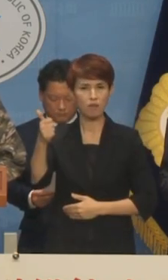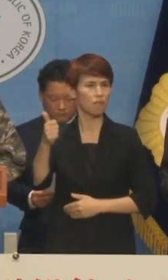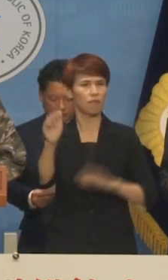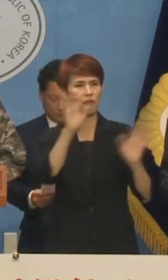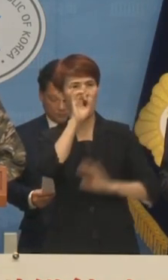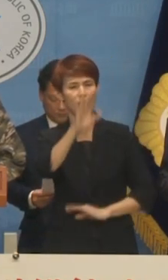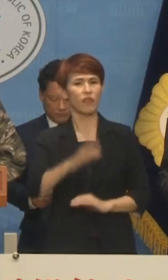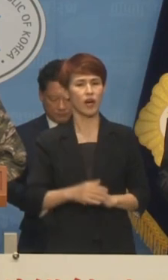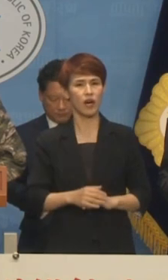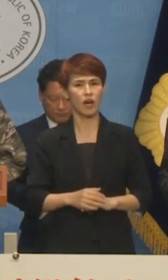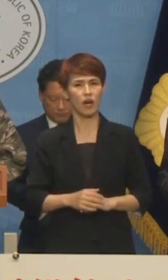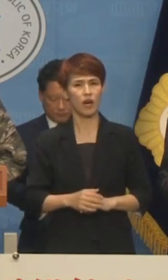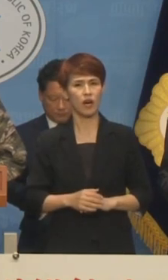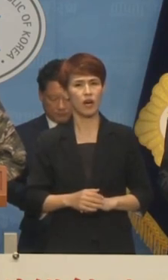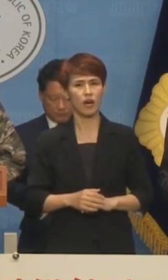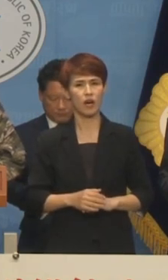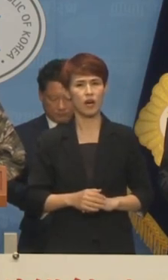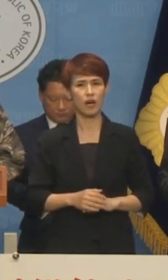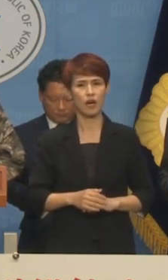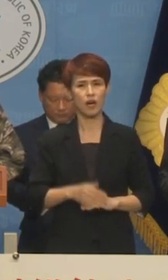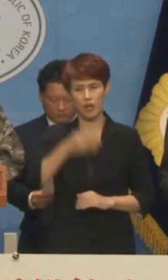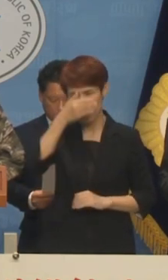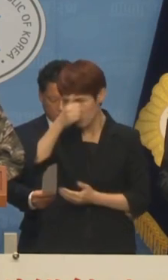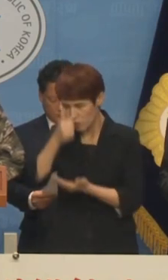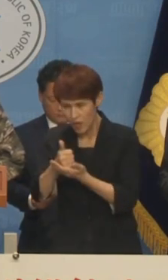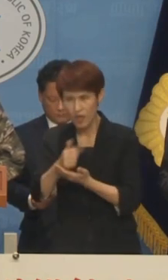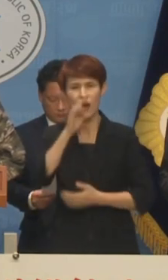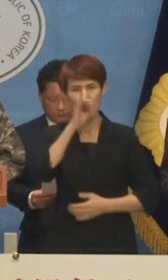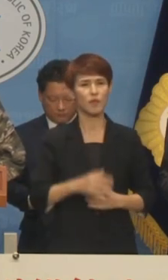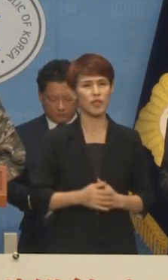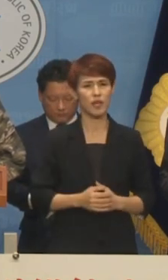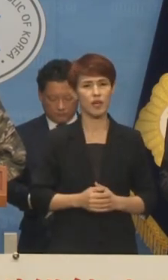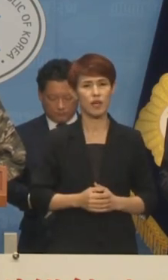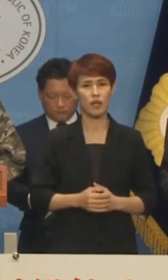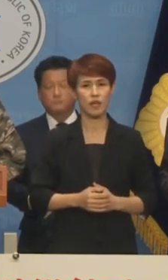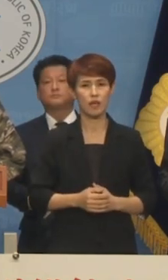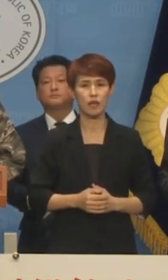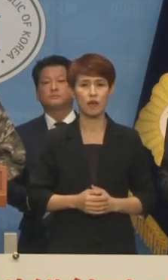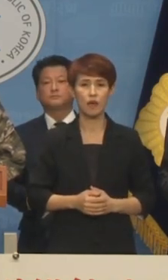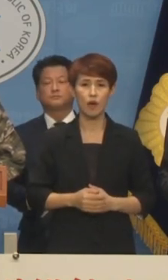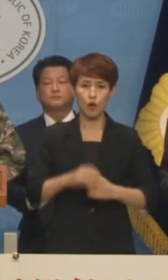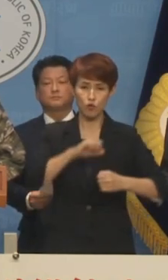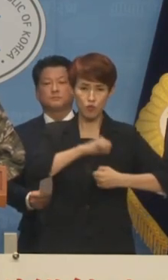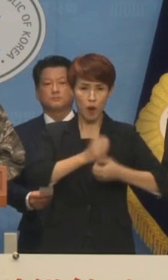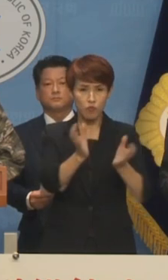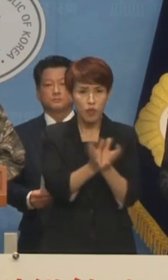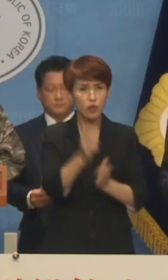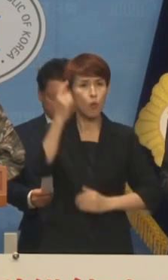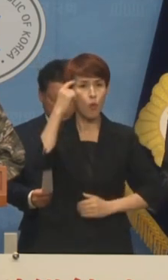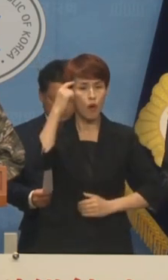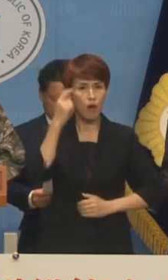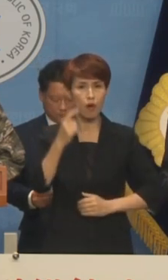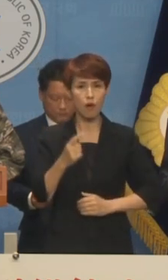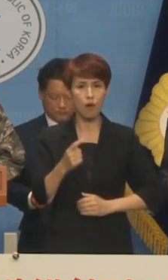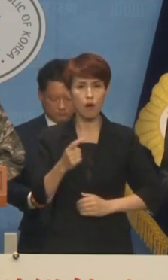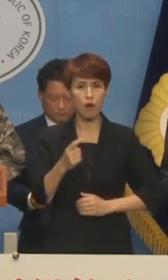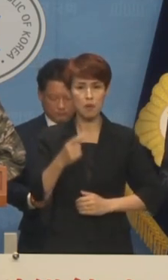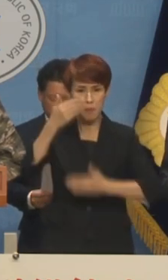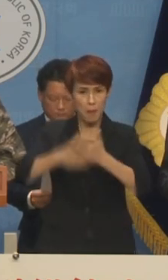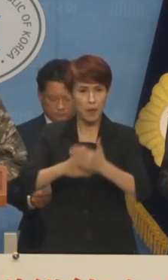된다, 손바닥으로 하늘을 가리는 것이라며 도대체 국방부에서 왜 그러는 겁니까?